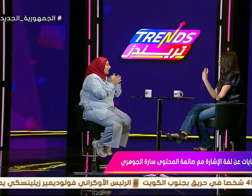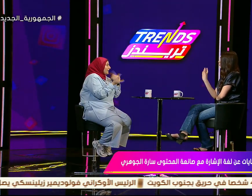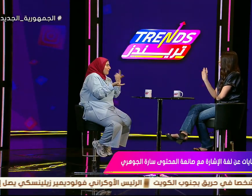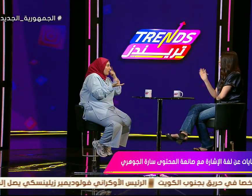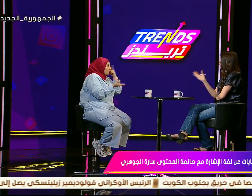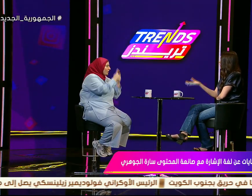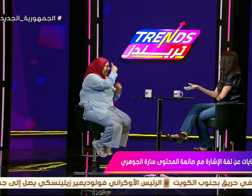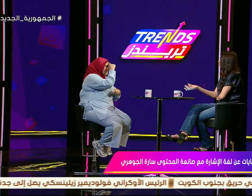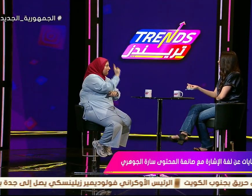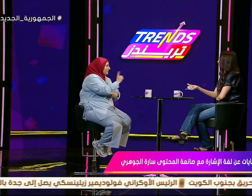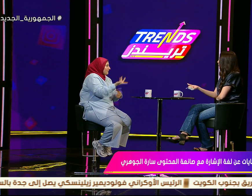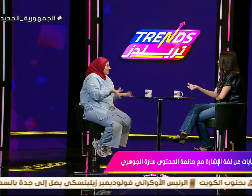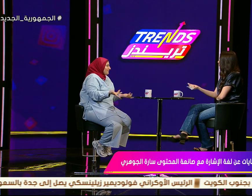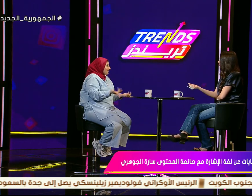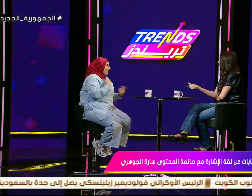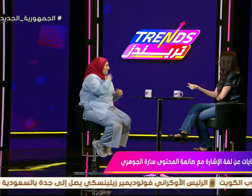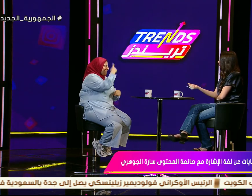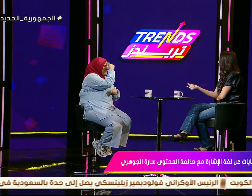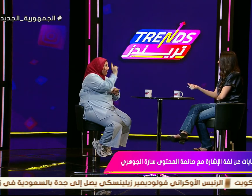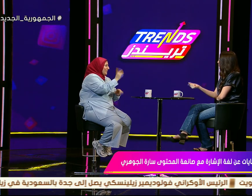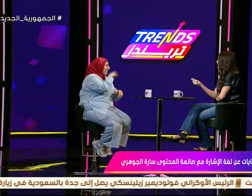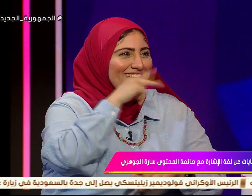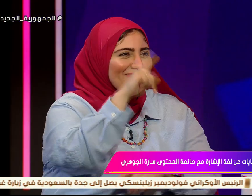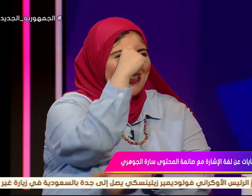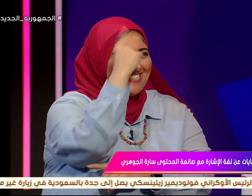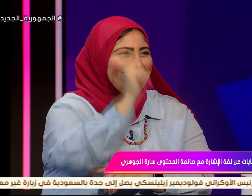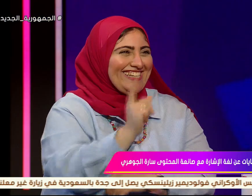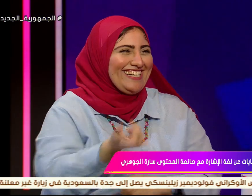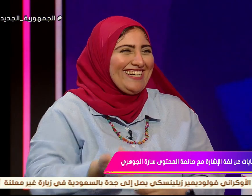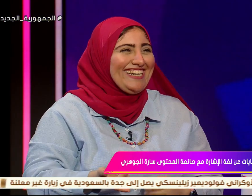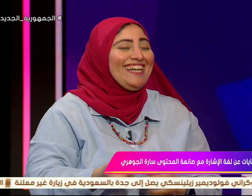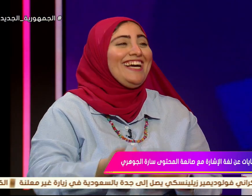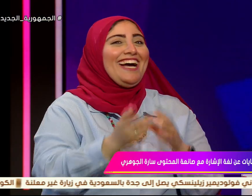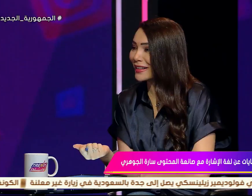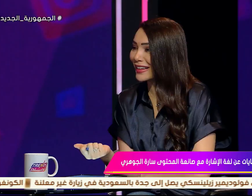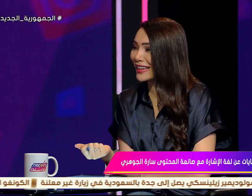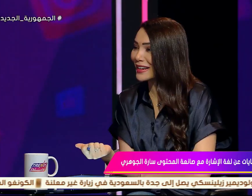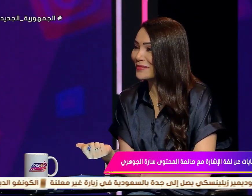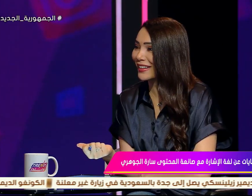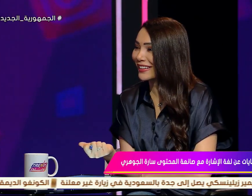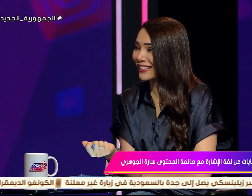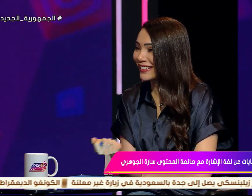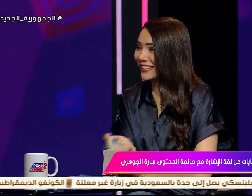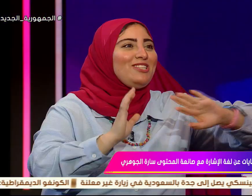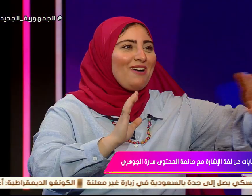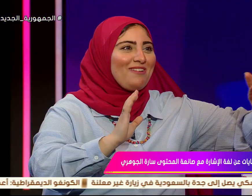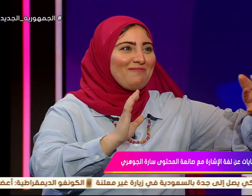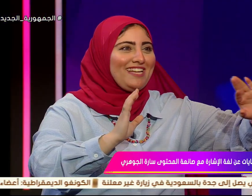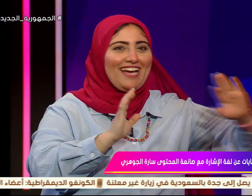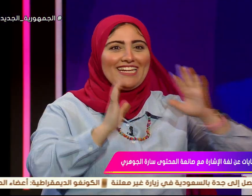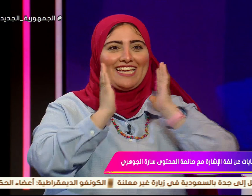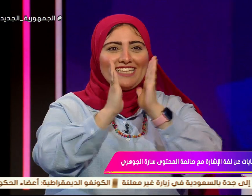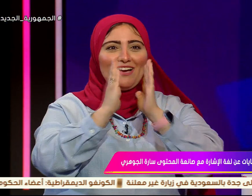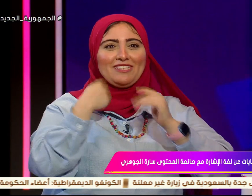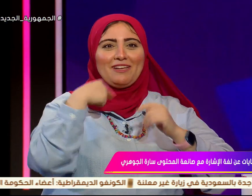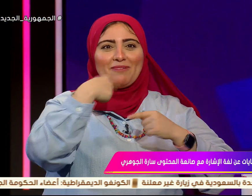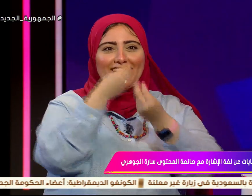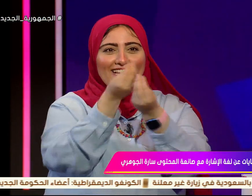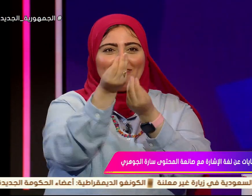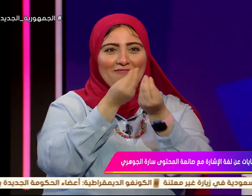يعني انا معرفش ازاي هنفهم انا معرفش اتكلم هيها ازاي وانت مشه معى الكلمه انا ماليش دعوه بده انا لي دعوه ان انا بتكلم